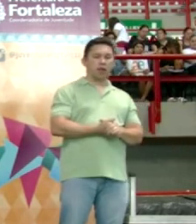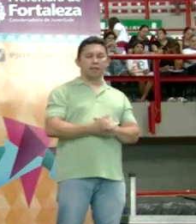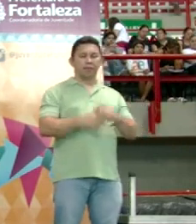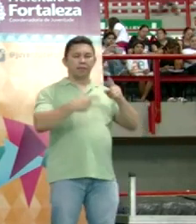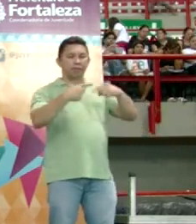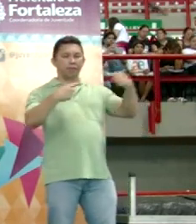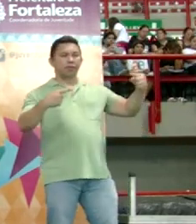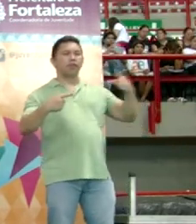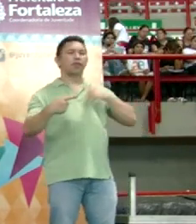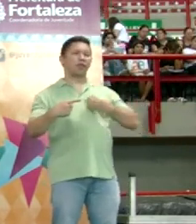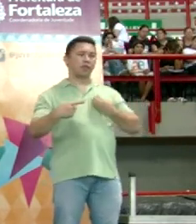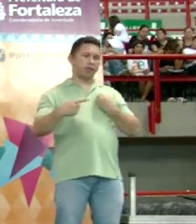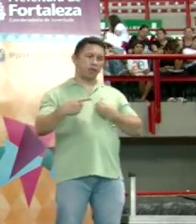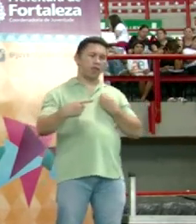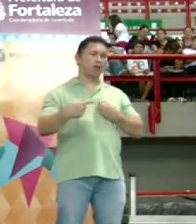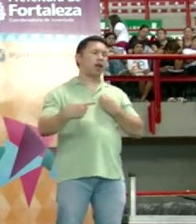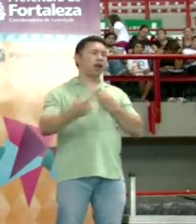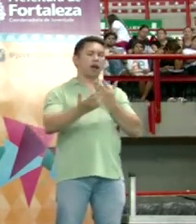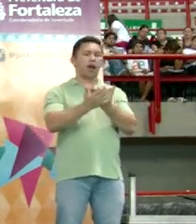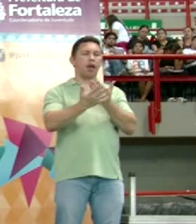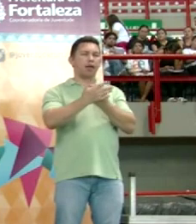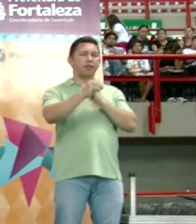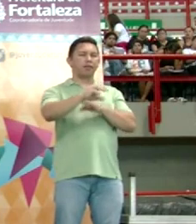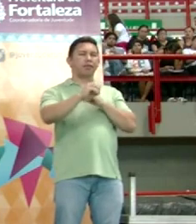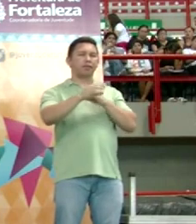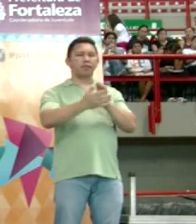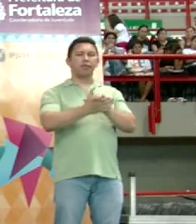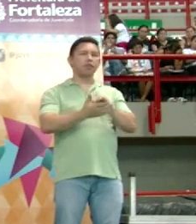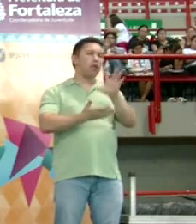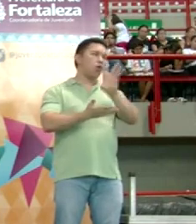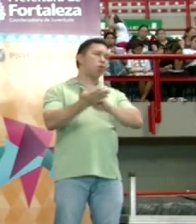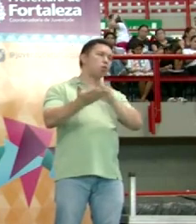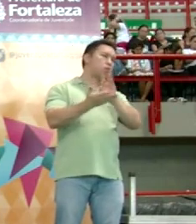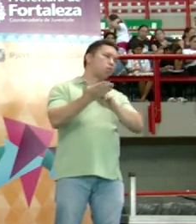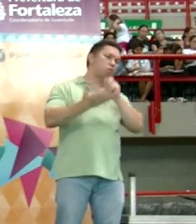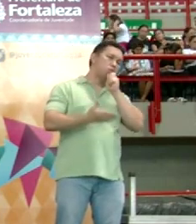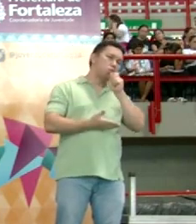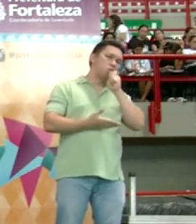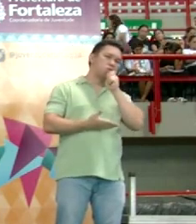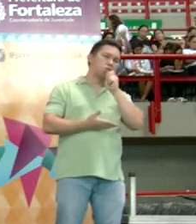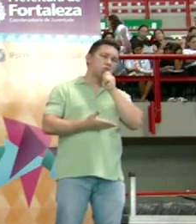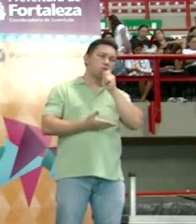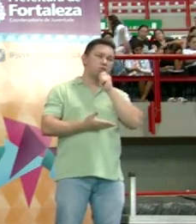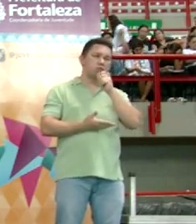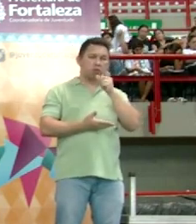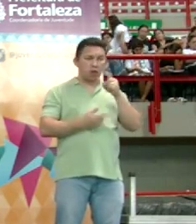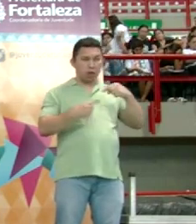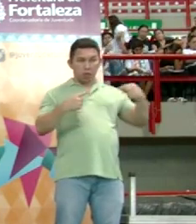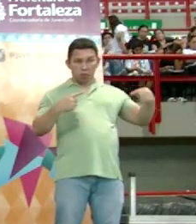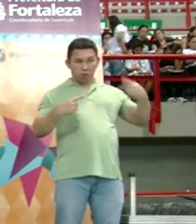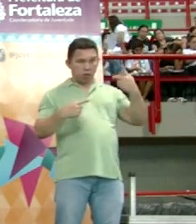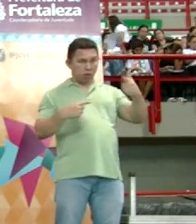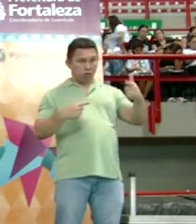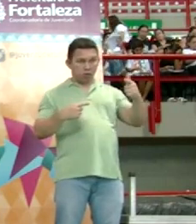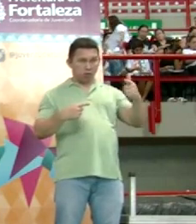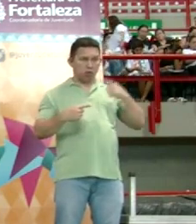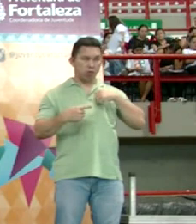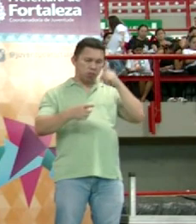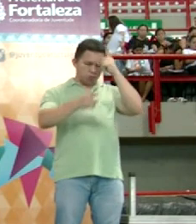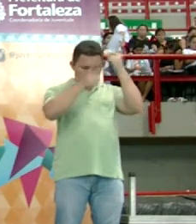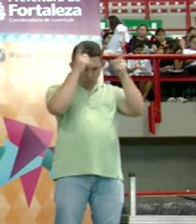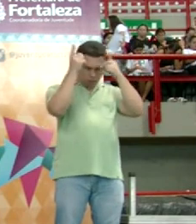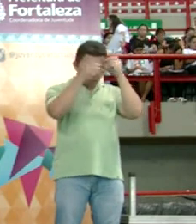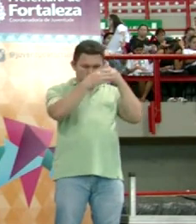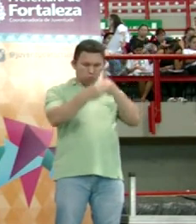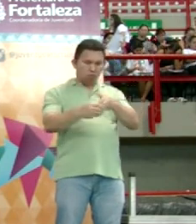Toda essa aula vai estar disponível para vocês, tá certo? Quem não deu tempo de copiar as questões, essas que eu fiz não tem na apostila. Eu que inventei